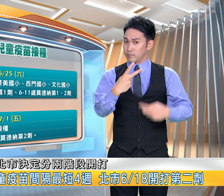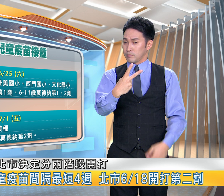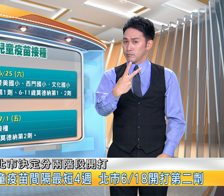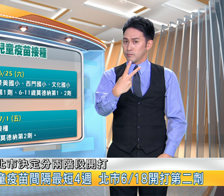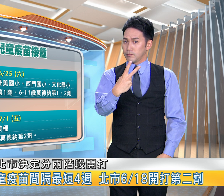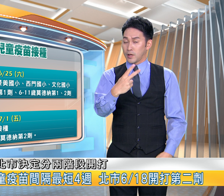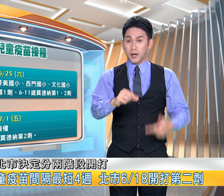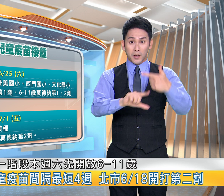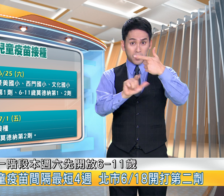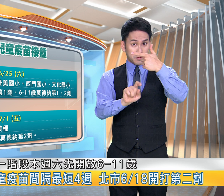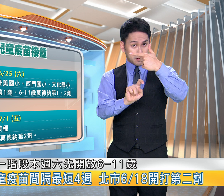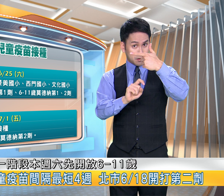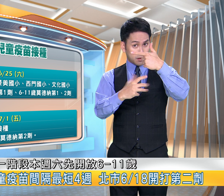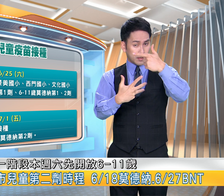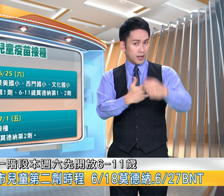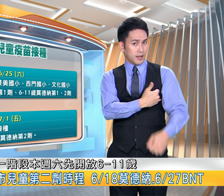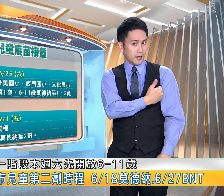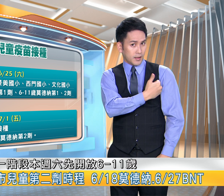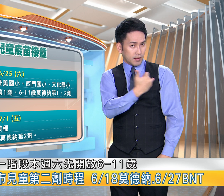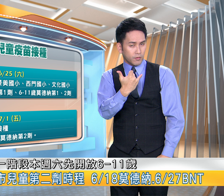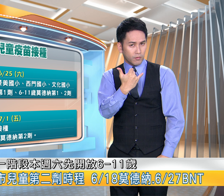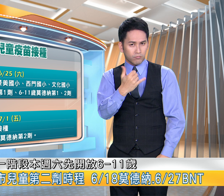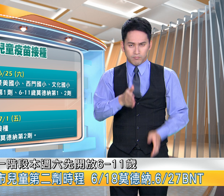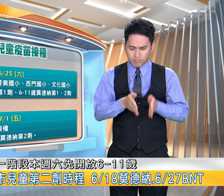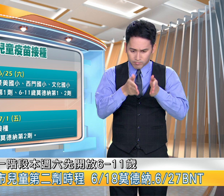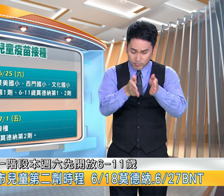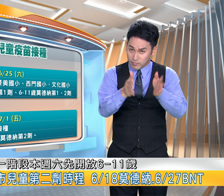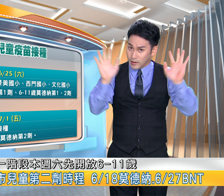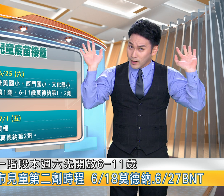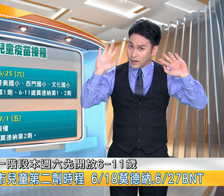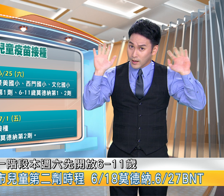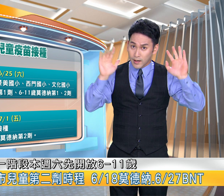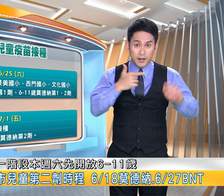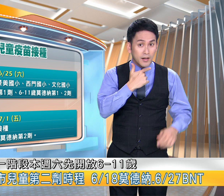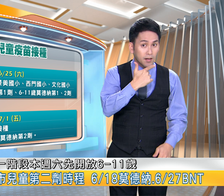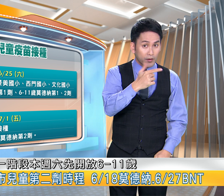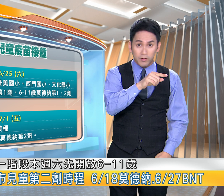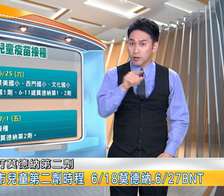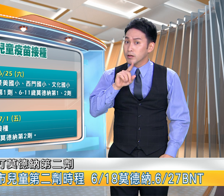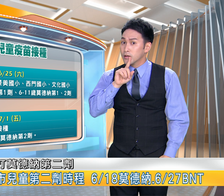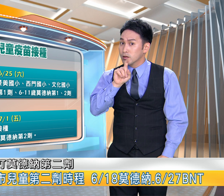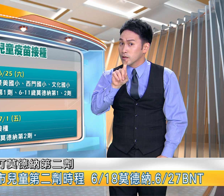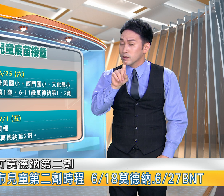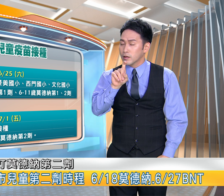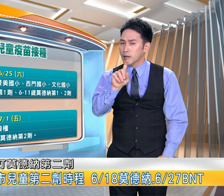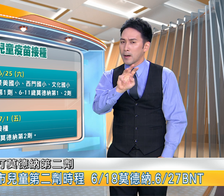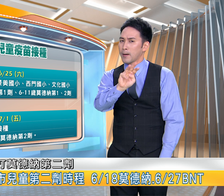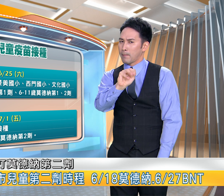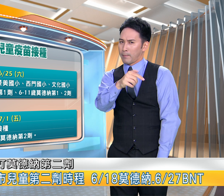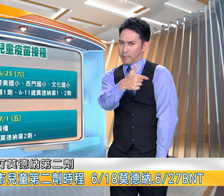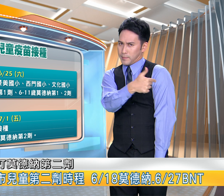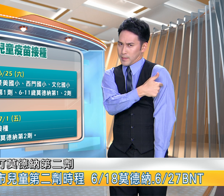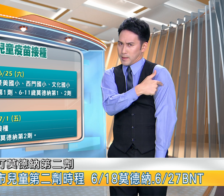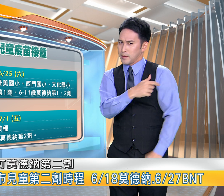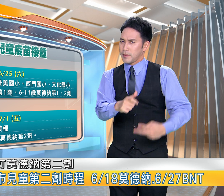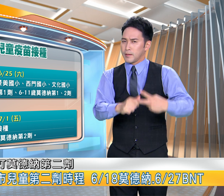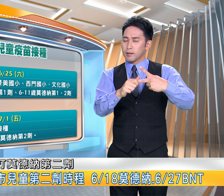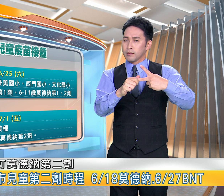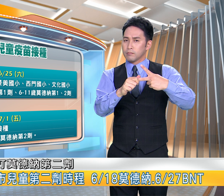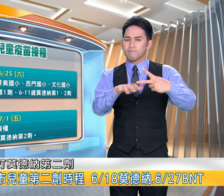一阶段本周六先开放6到11岁需打莫德纳第二剂，而第二